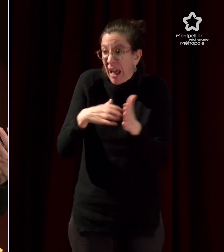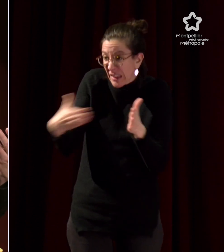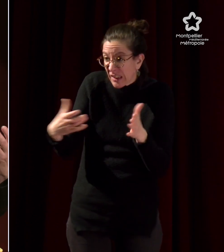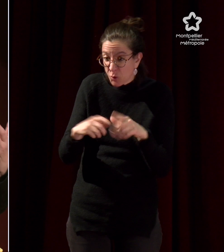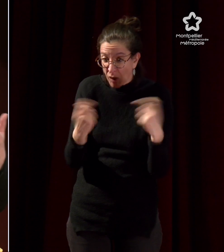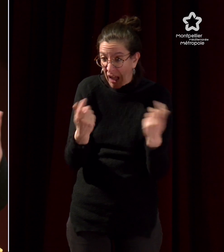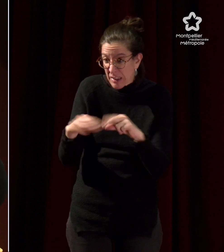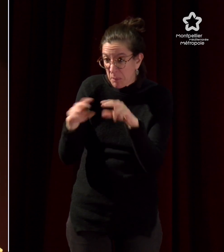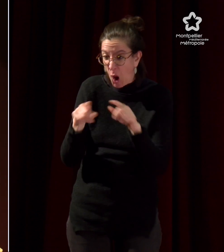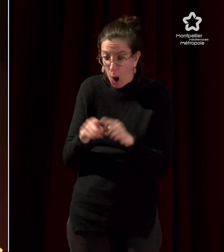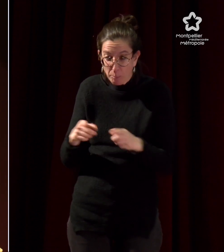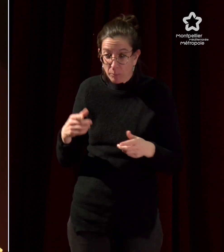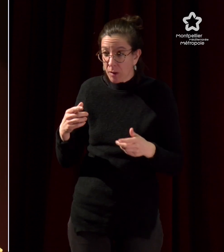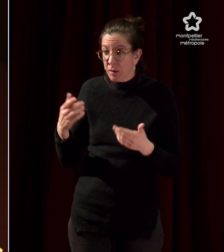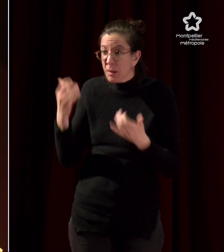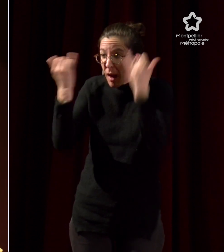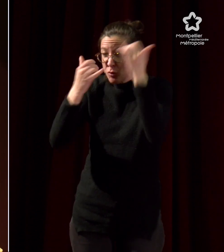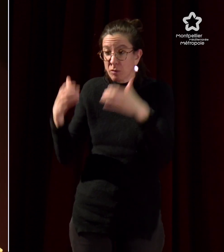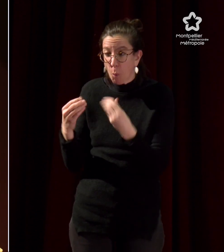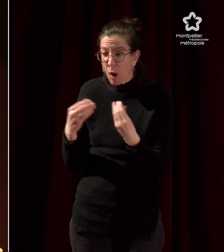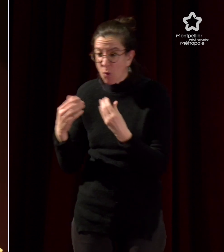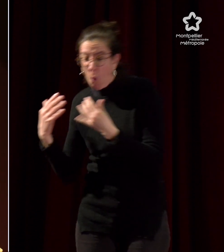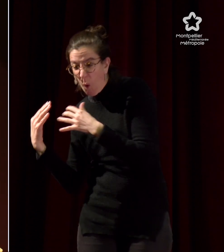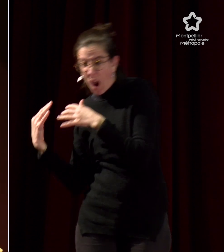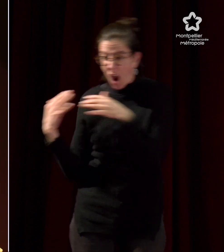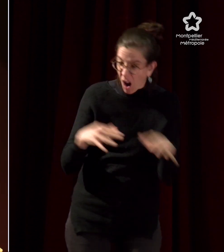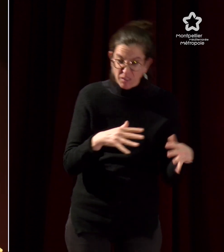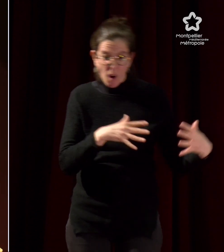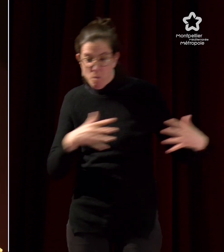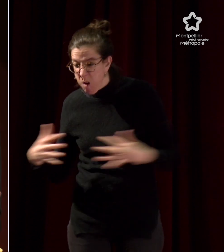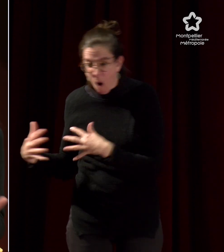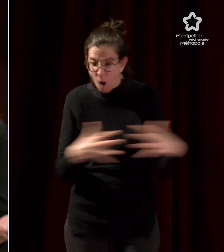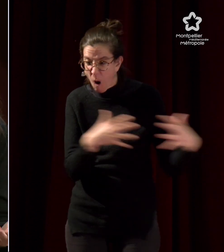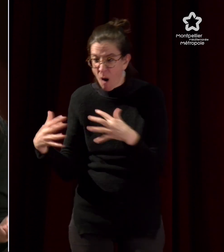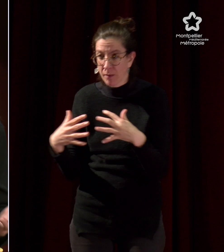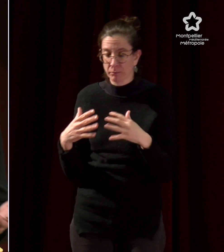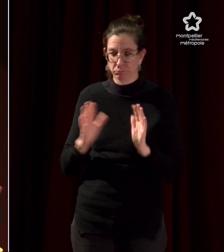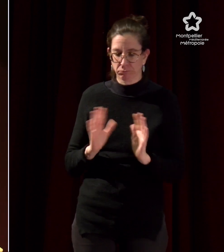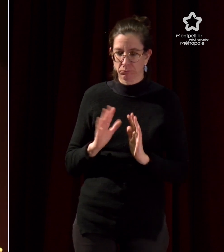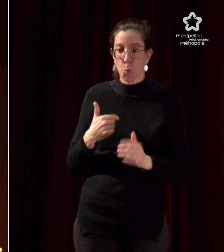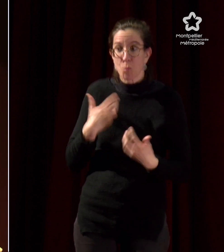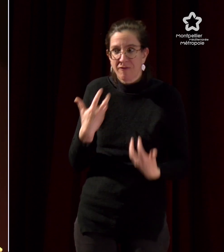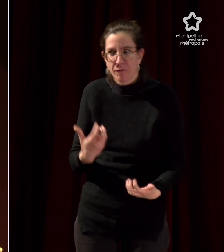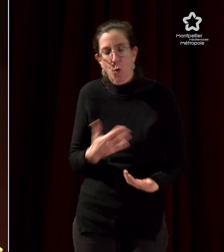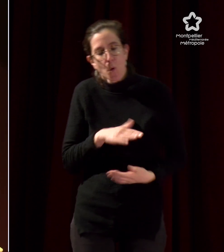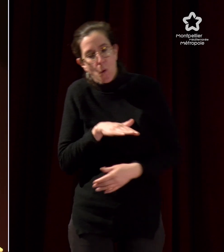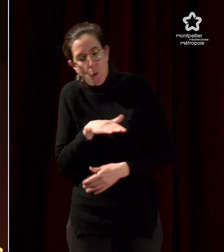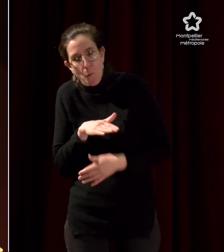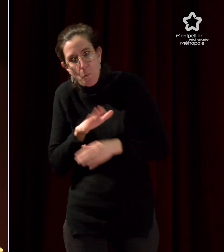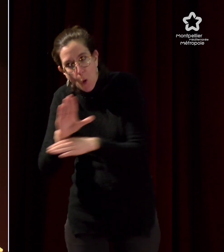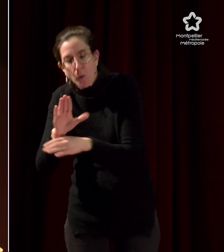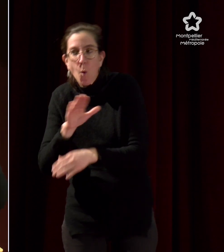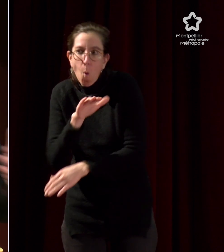comme ça. Et en fait, je voulais montrer qu'il y avait d'autres manières de faire des mélanges génétiques que